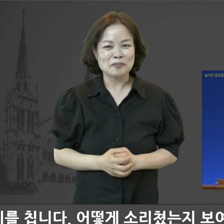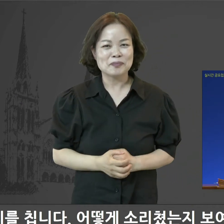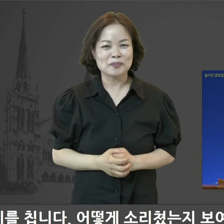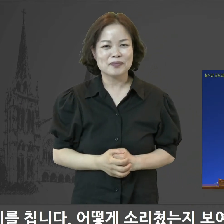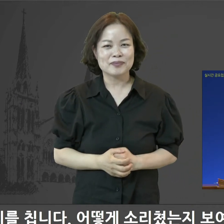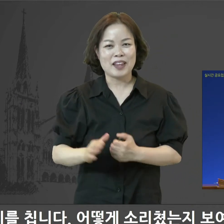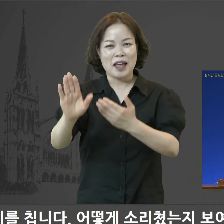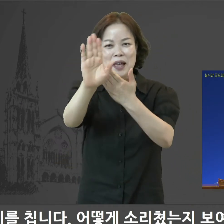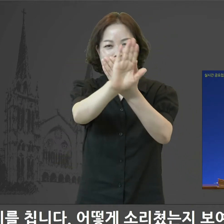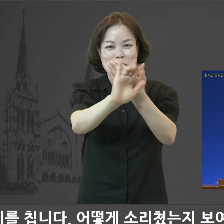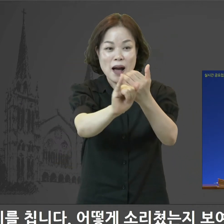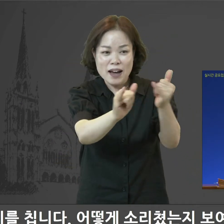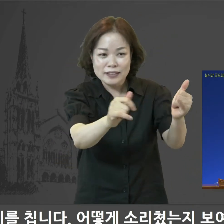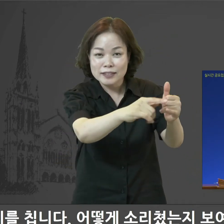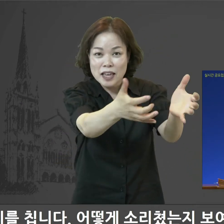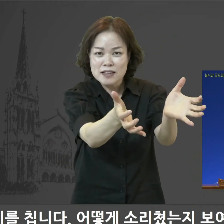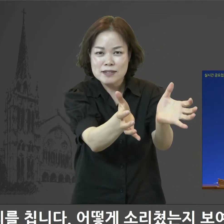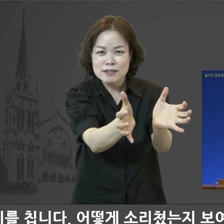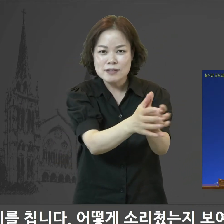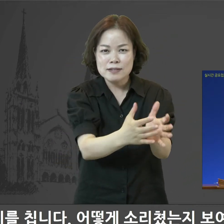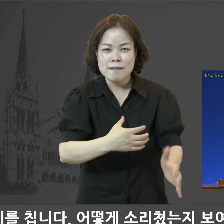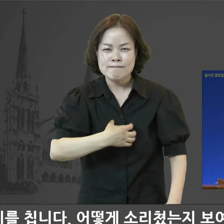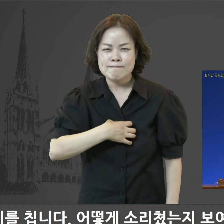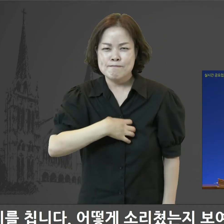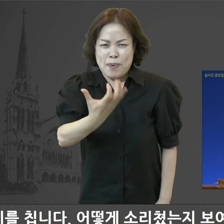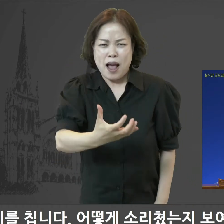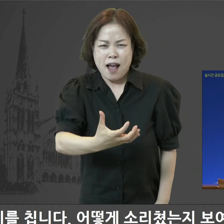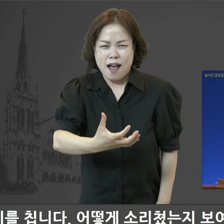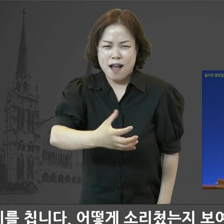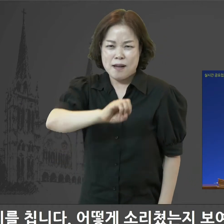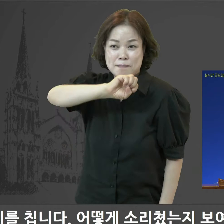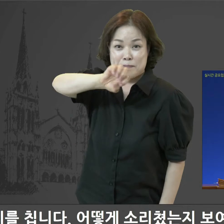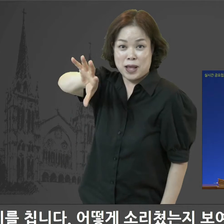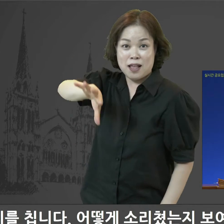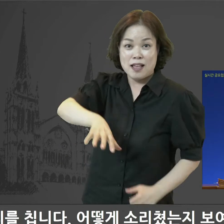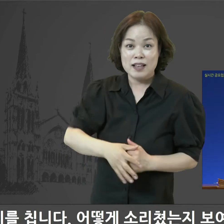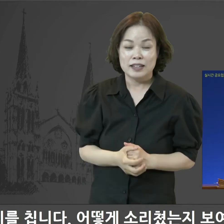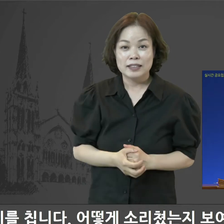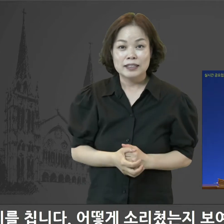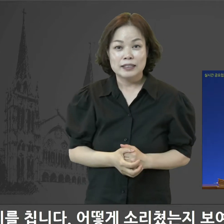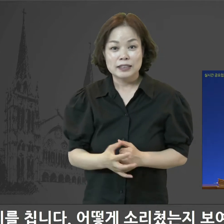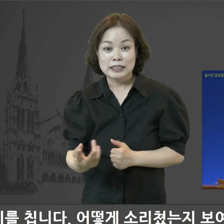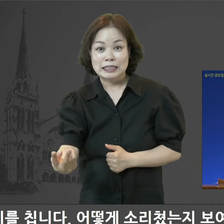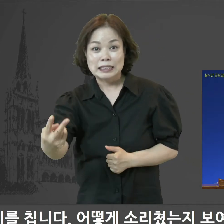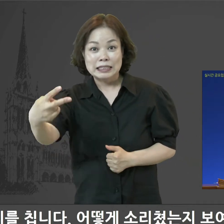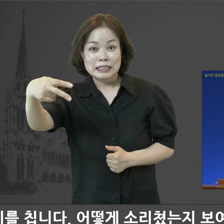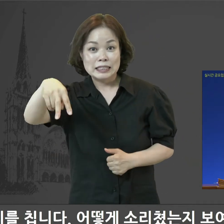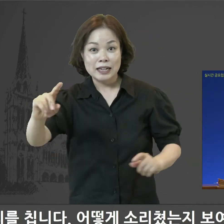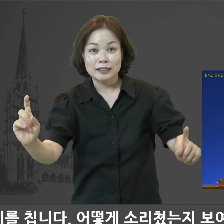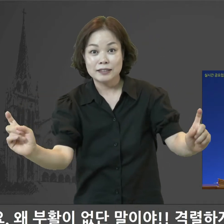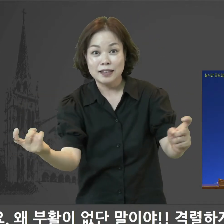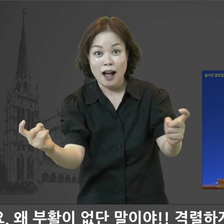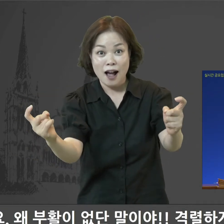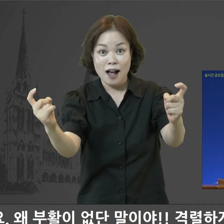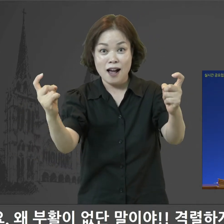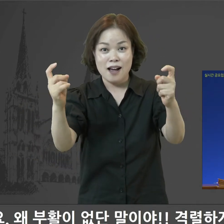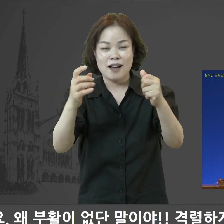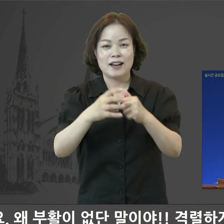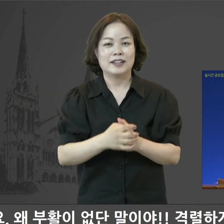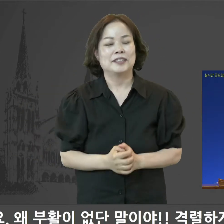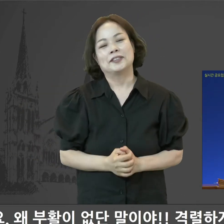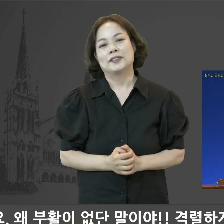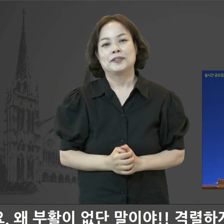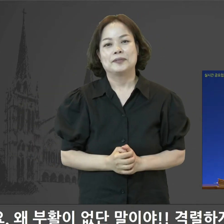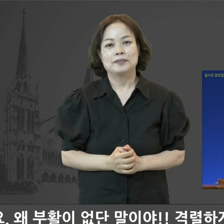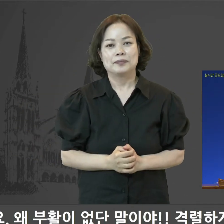이 바리새파들이 굉장히 격렬하게 주장을 했고요. 일어나 다투어 이르되 이렇게